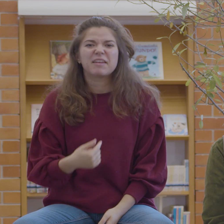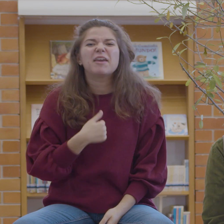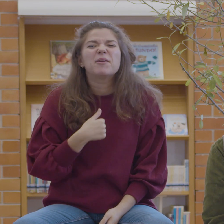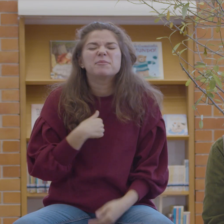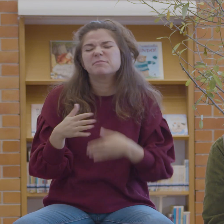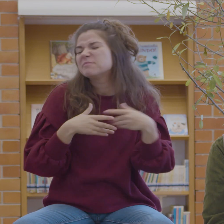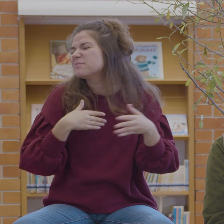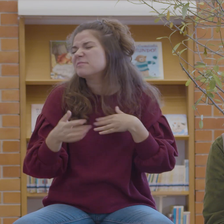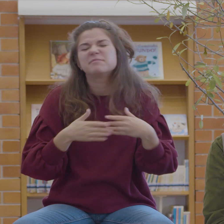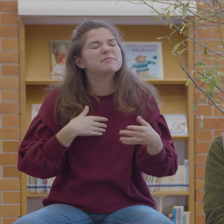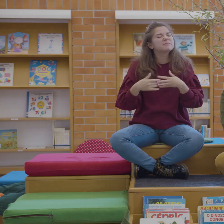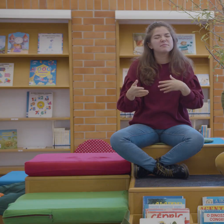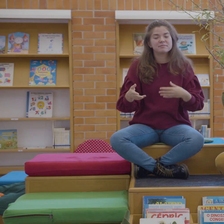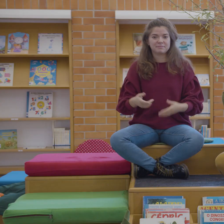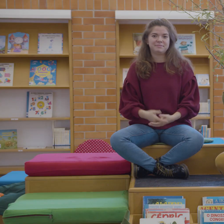me importa.